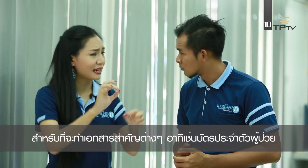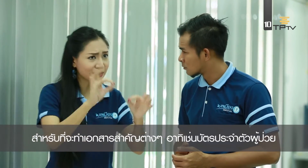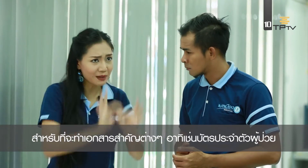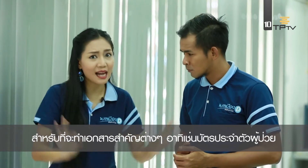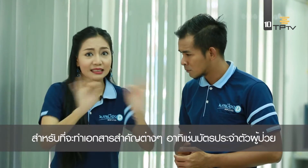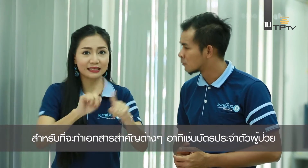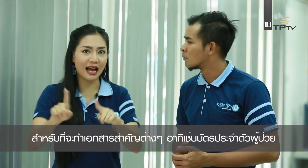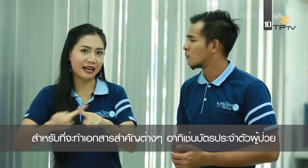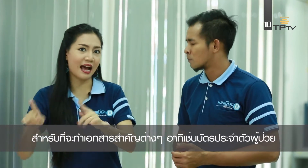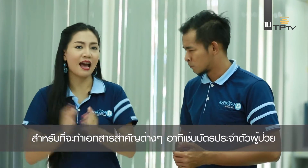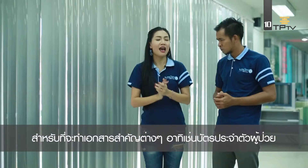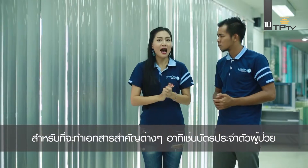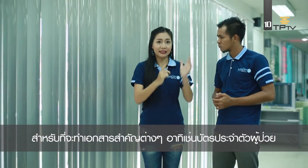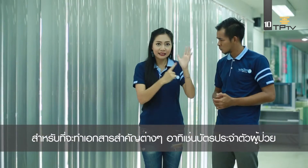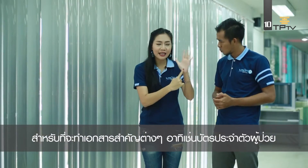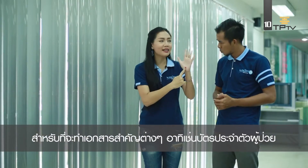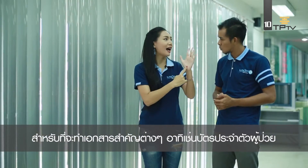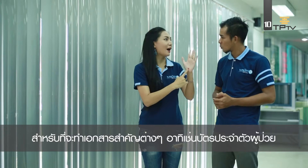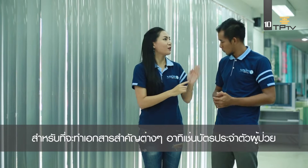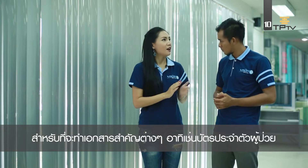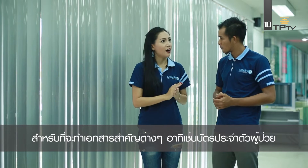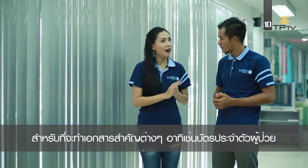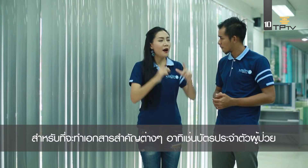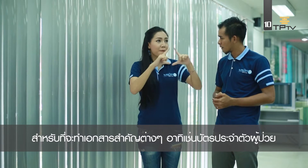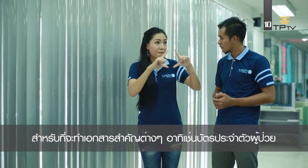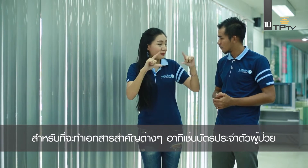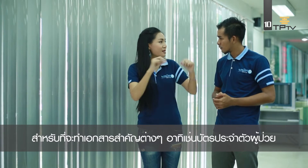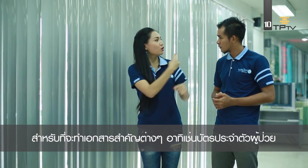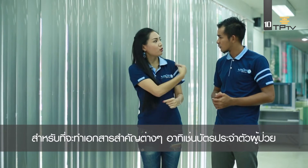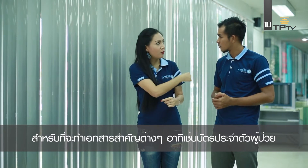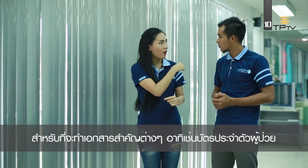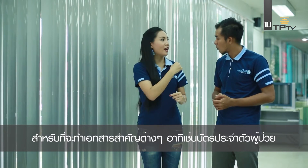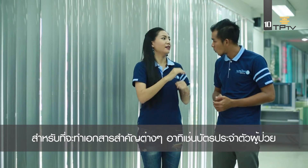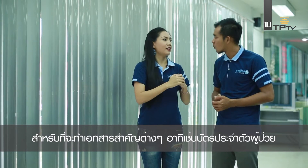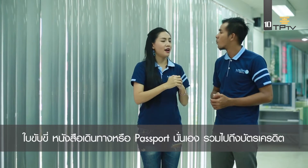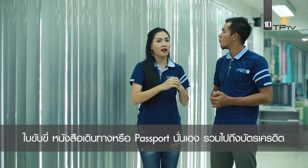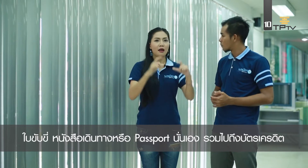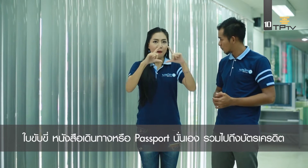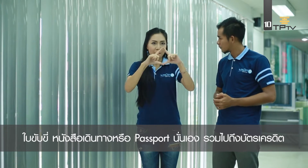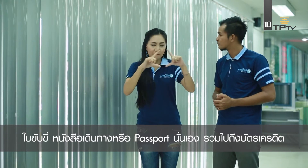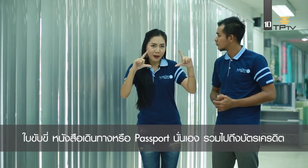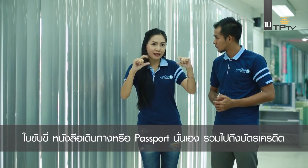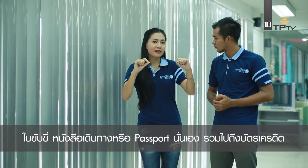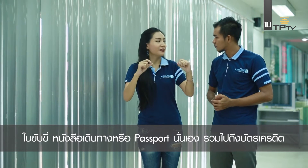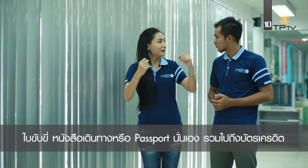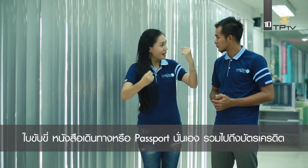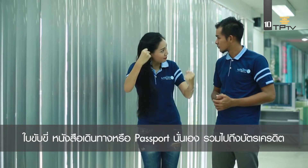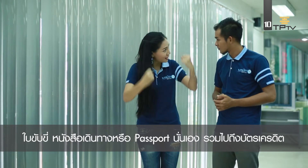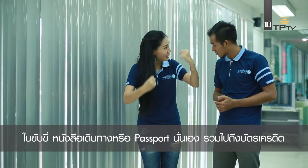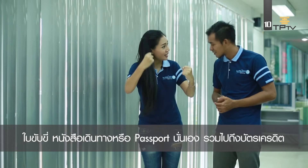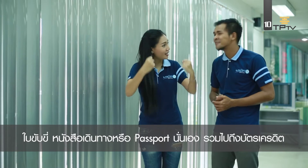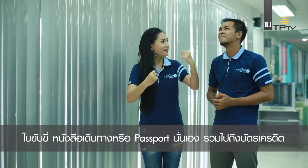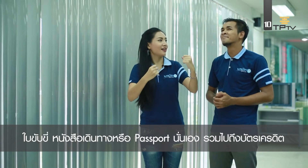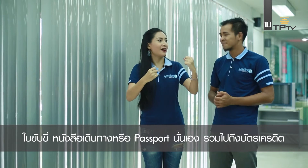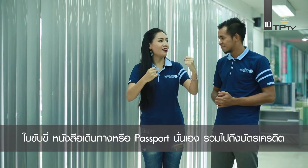เอกสารสำคัญต่างๆนะคะอาทิเช่นค่ะบัตรประจำตัวผู้ป่วยนะคะบัตรใบขับ